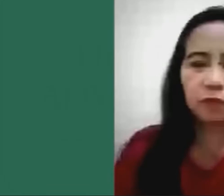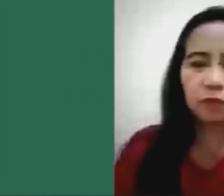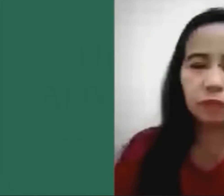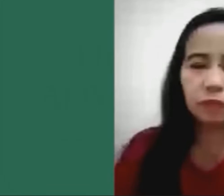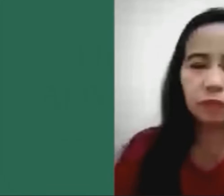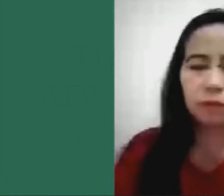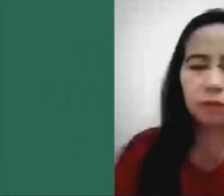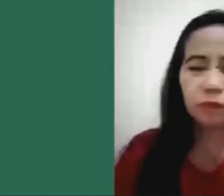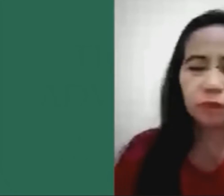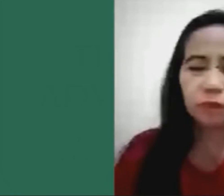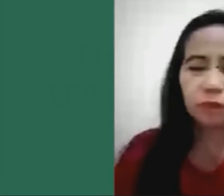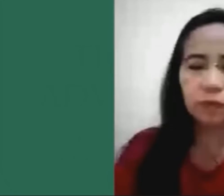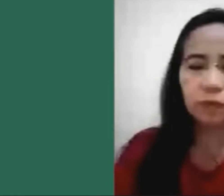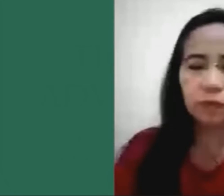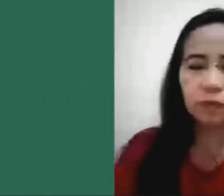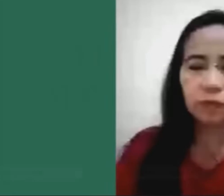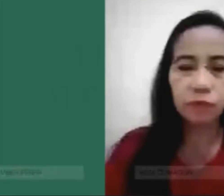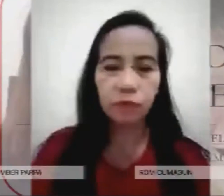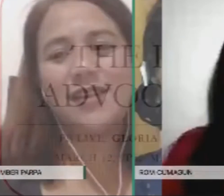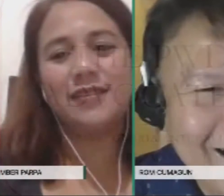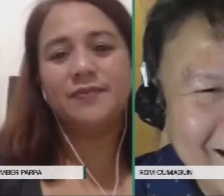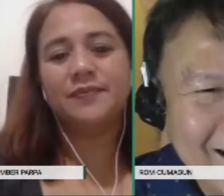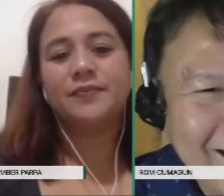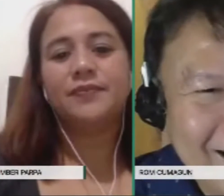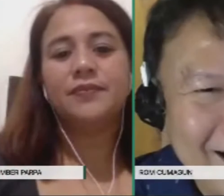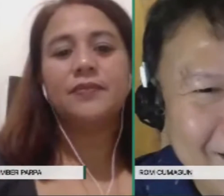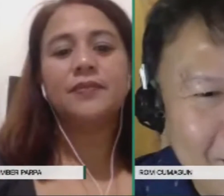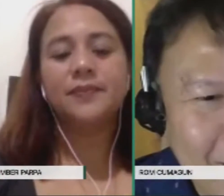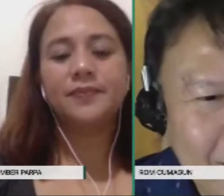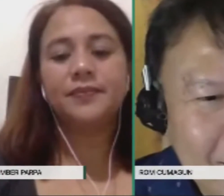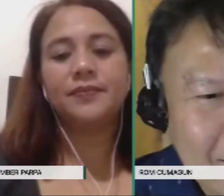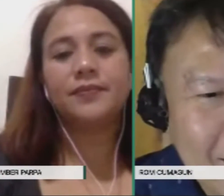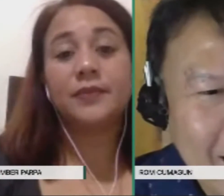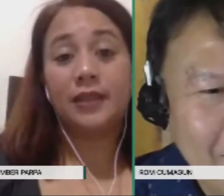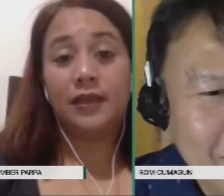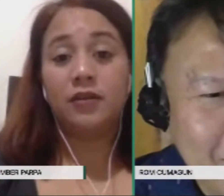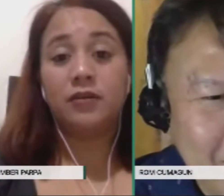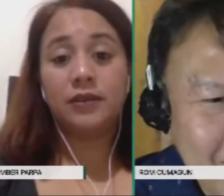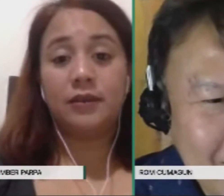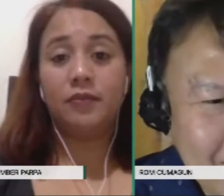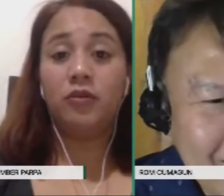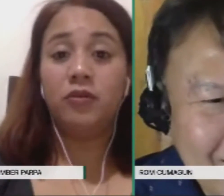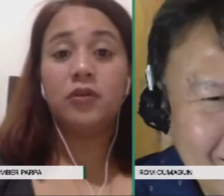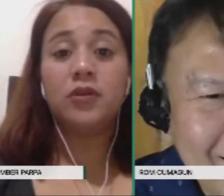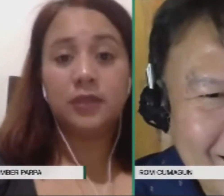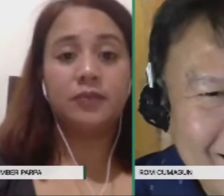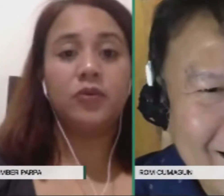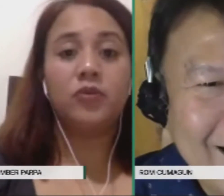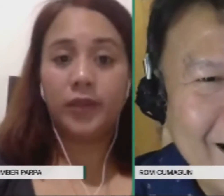Glo. siya na Glo, mag-answer niyan. okay, Glo. Hello, Glo.